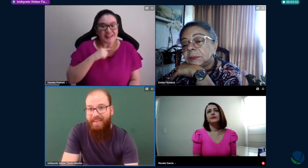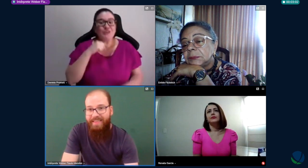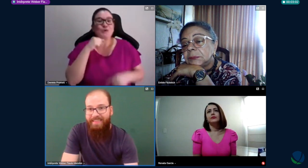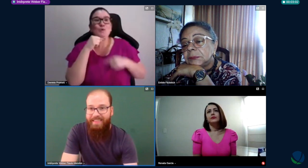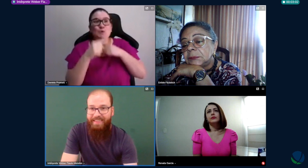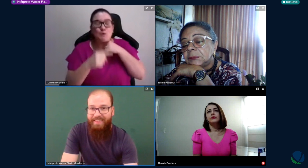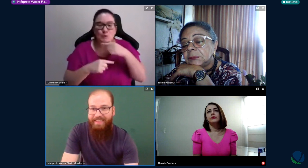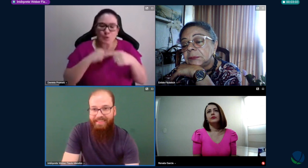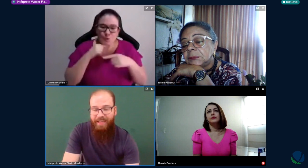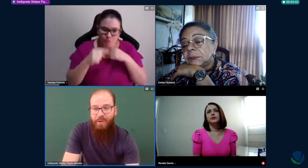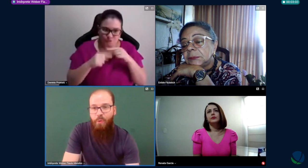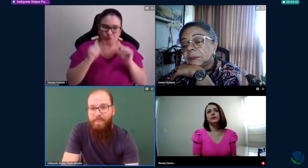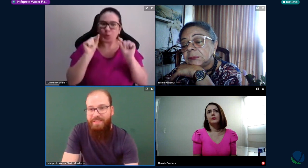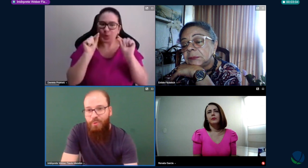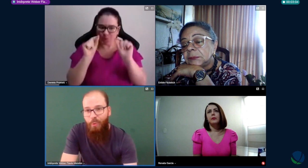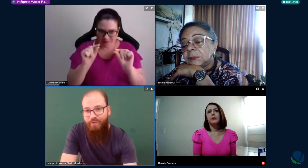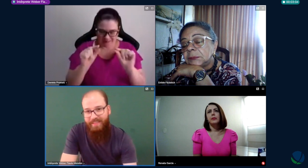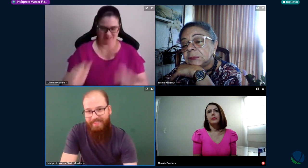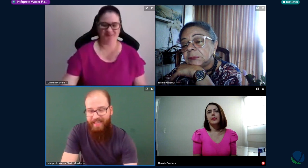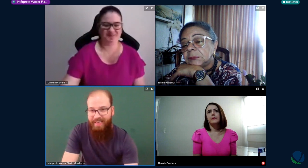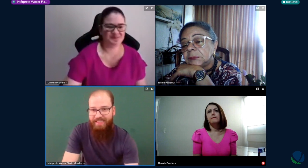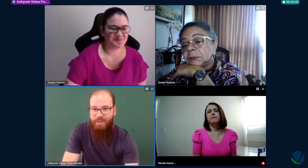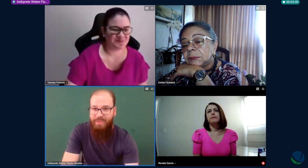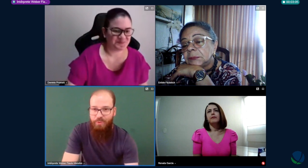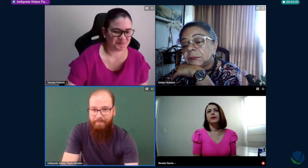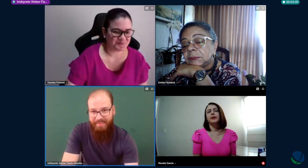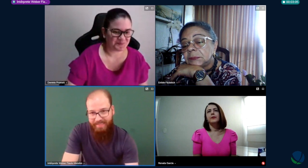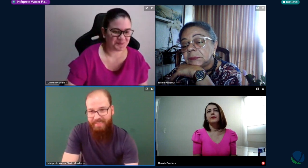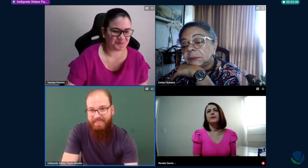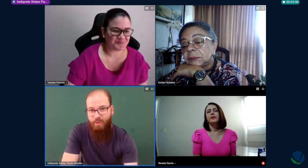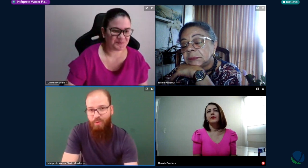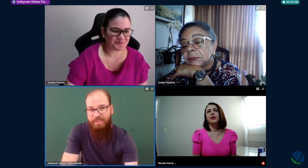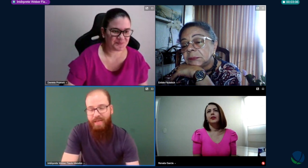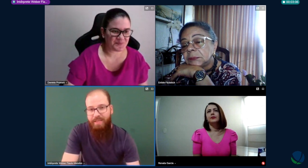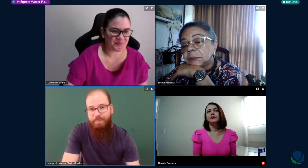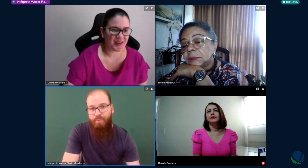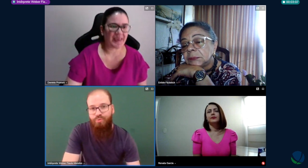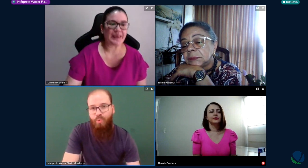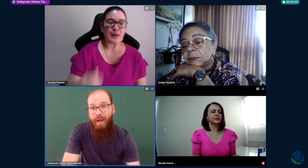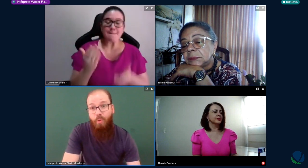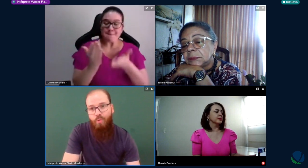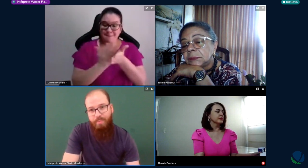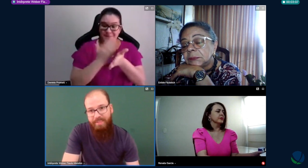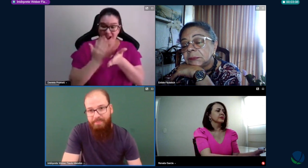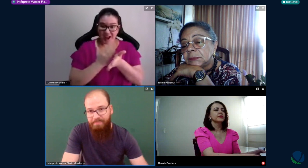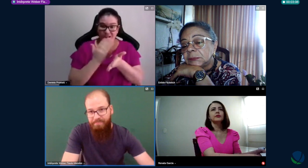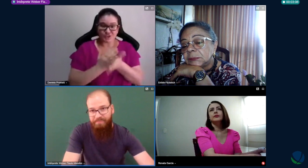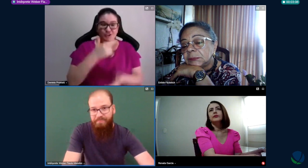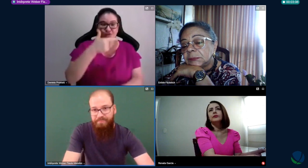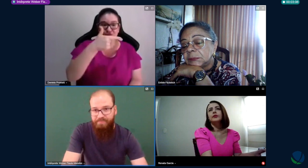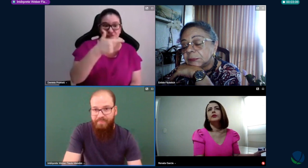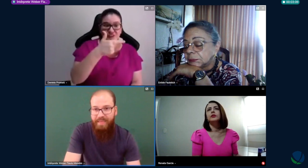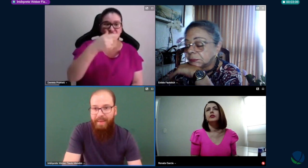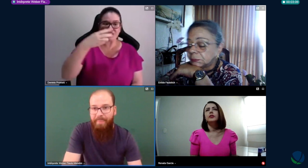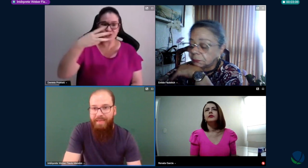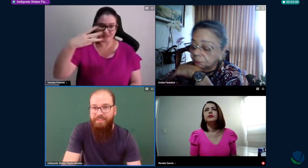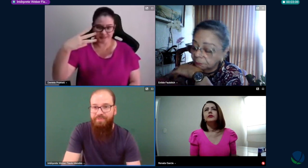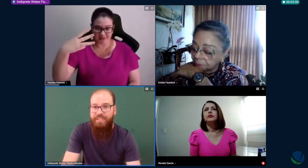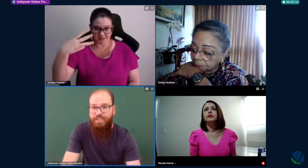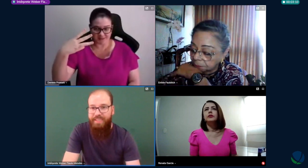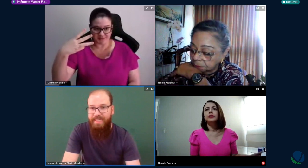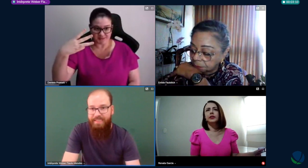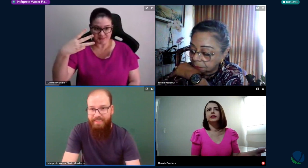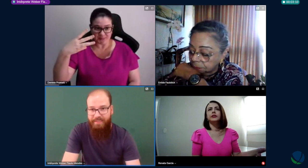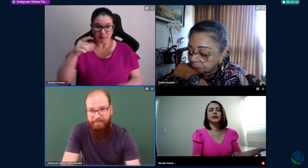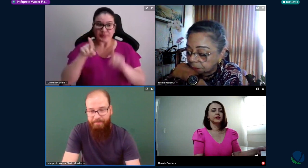E eu ainda tenho algumas dúvidas em relação à sua pesquisa, eu gostaria de pontuar algumas. Na